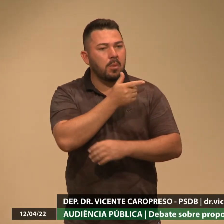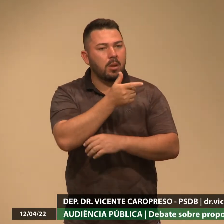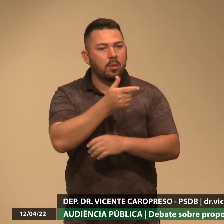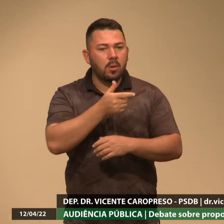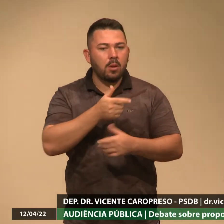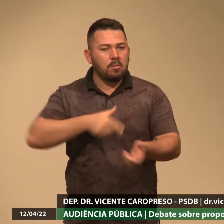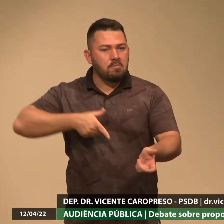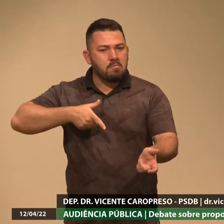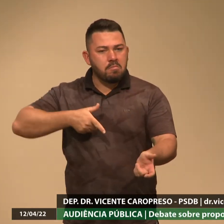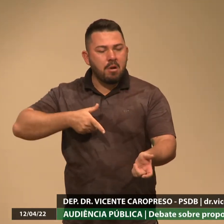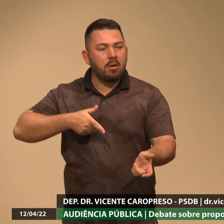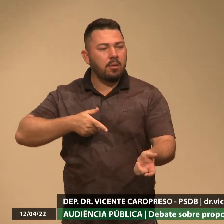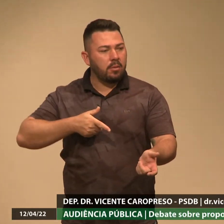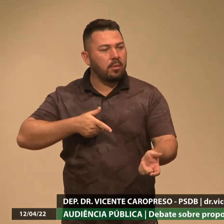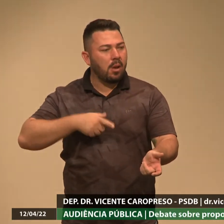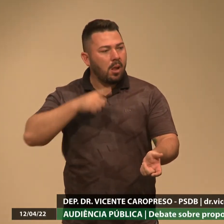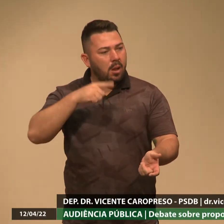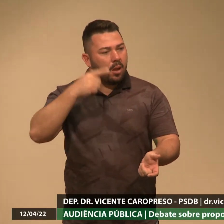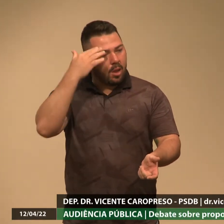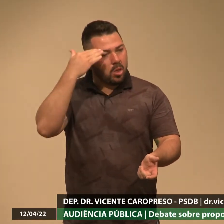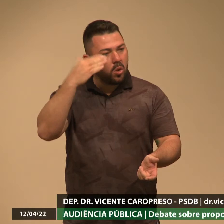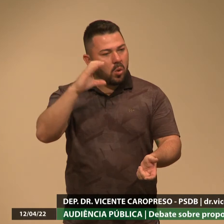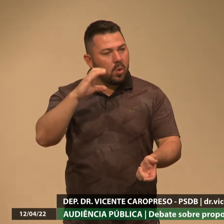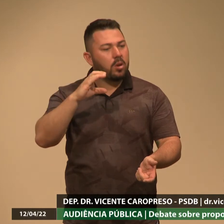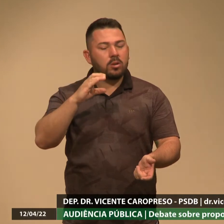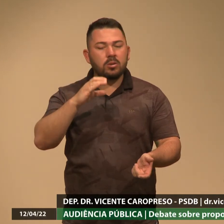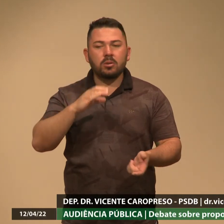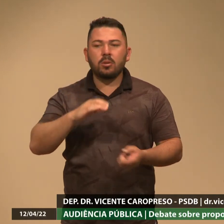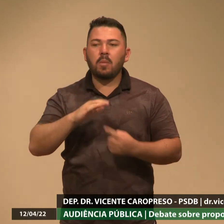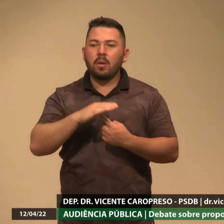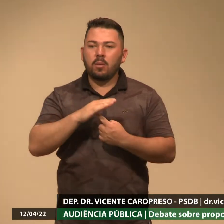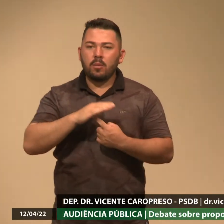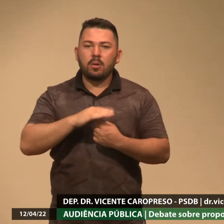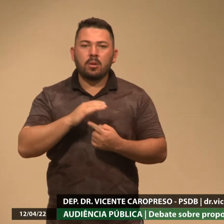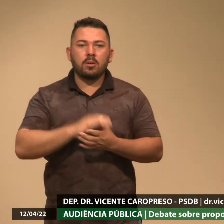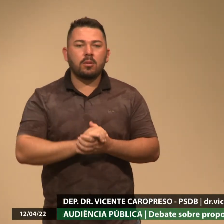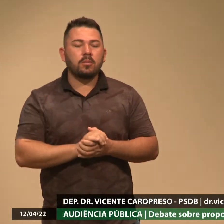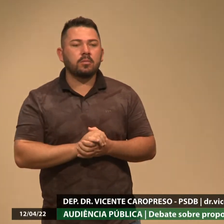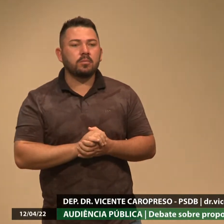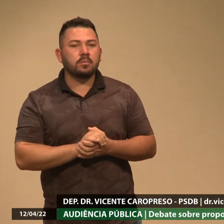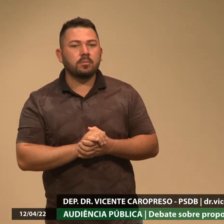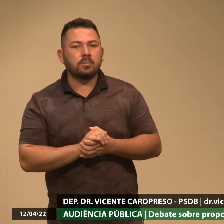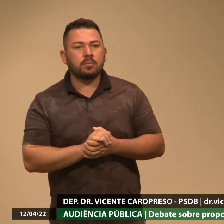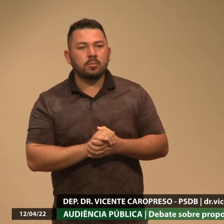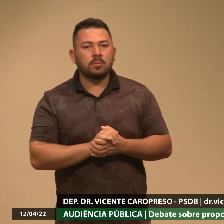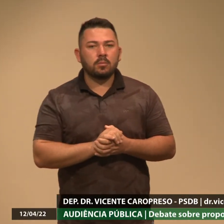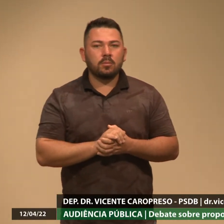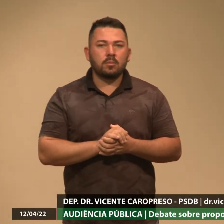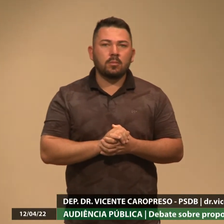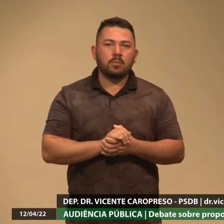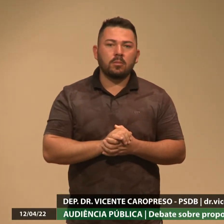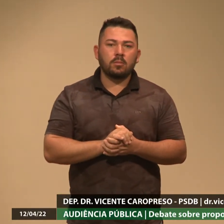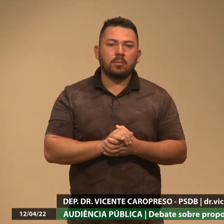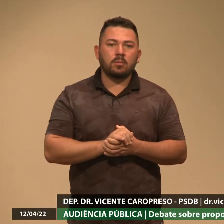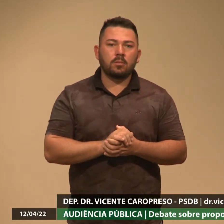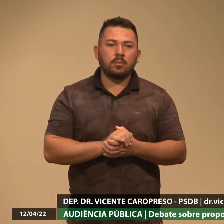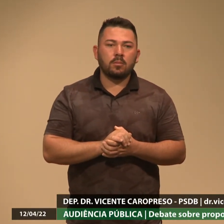fuzil em Curitiba no 20º Batalhão de Infantaria blindada lá no Bacacheri